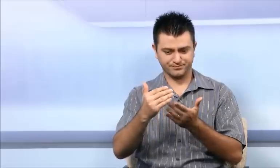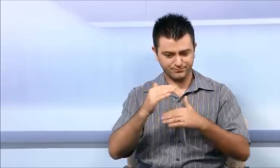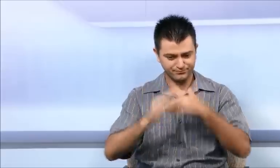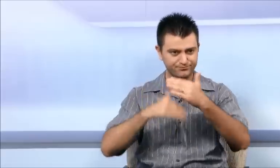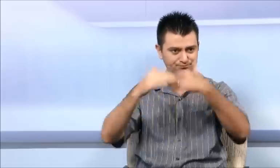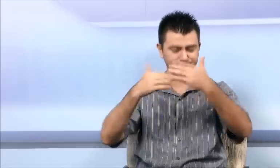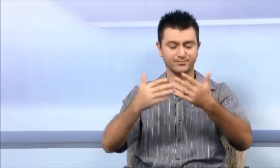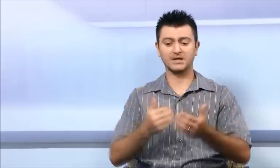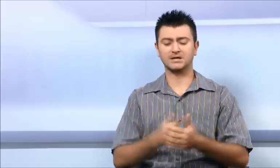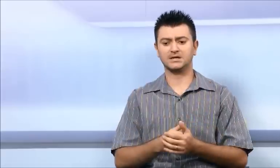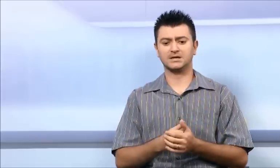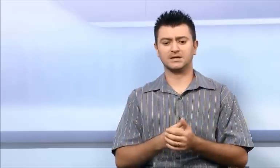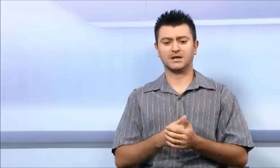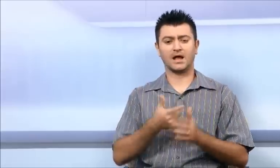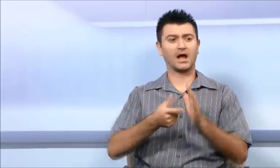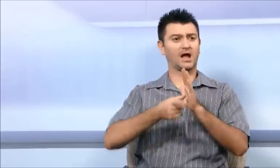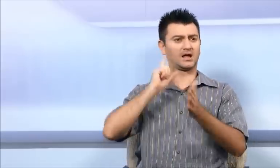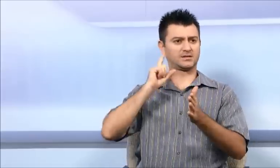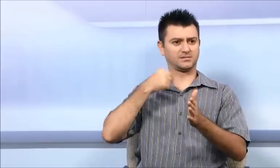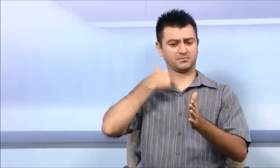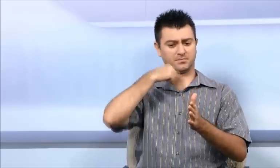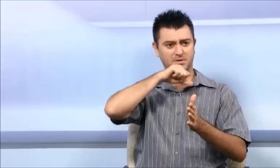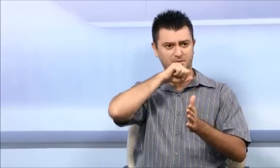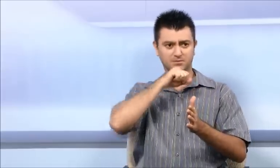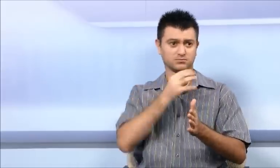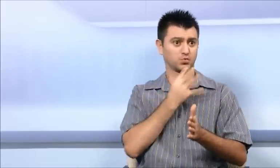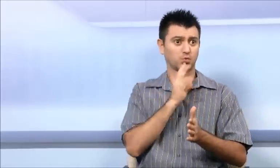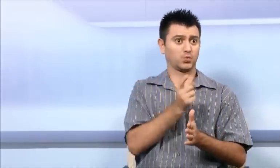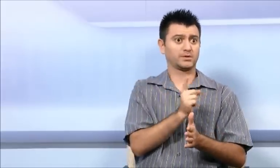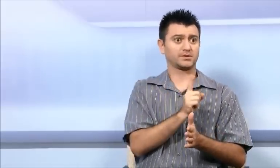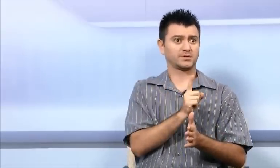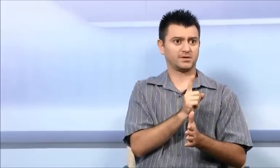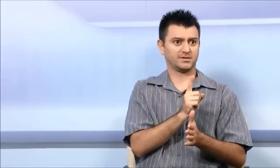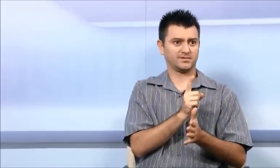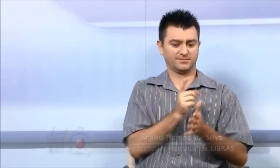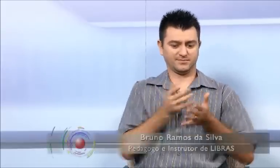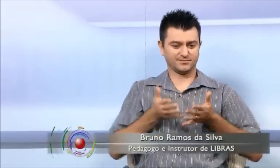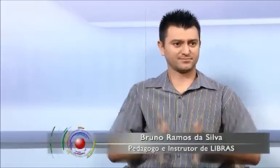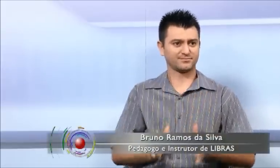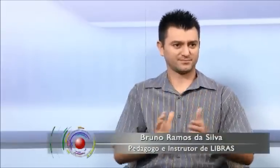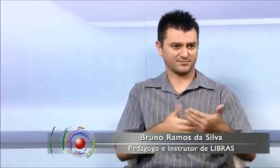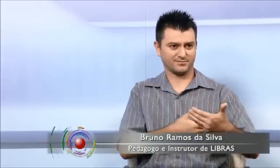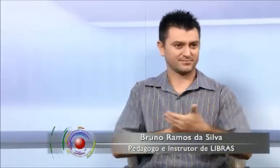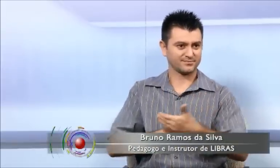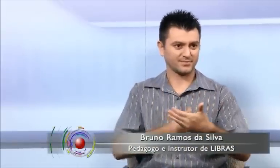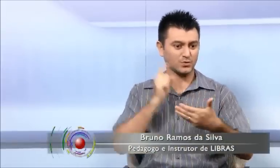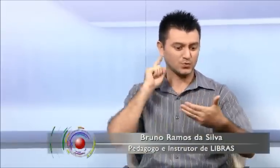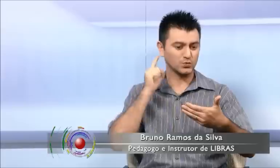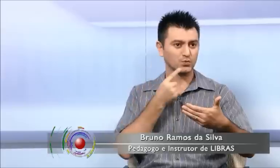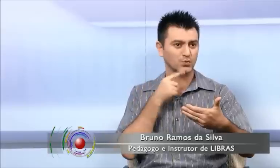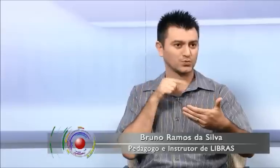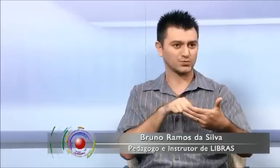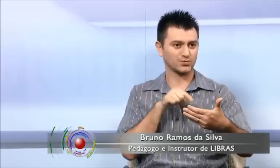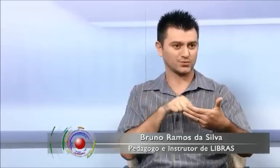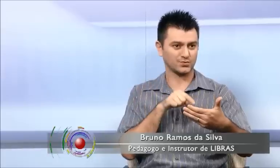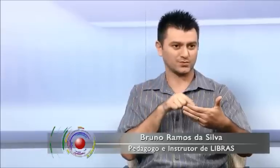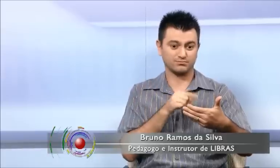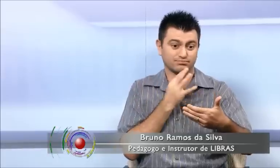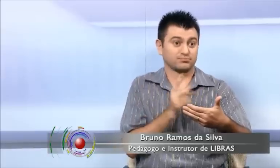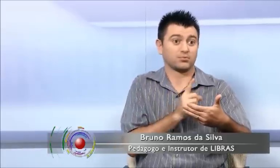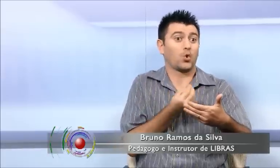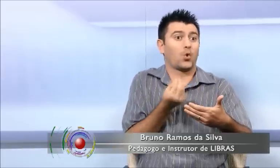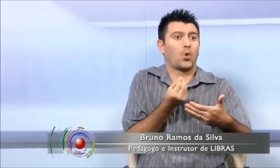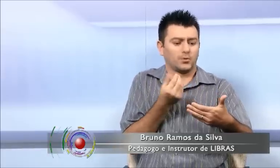Então, como que eu comecei a aprender a língua de sinais? Antes, a minha mãe não conhecia a língua de sinais. Quando eu nasci, já nasci